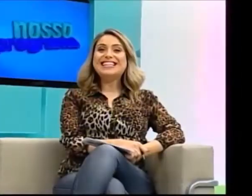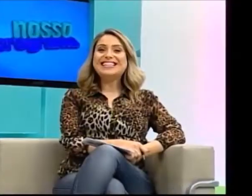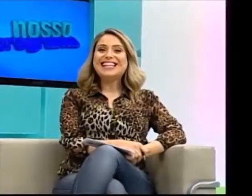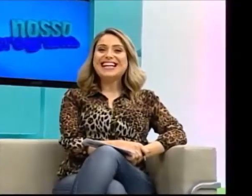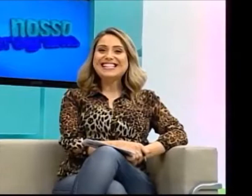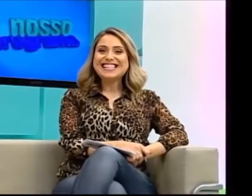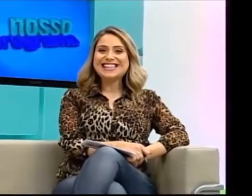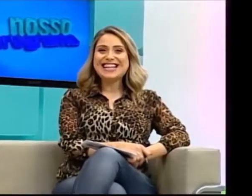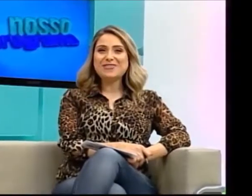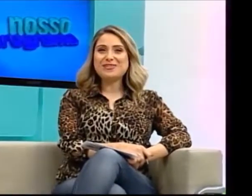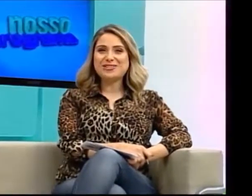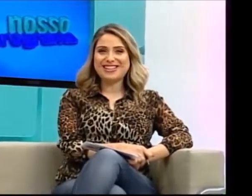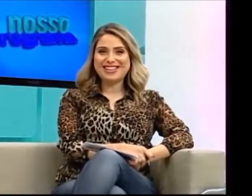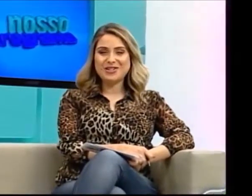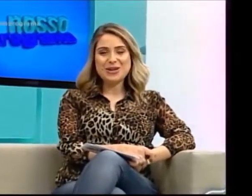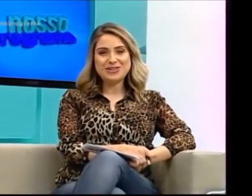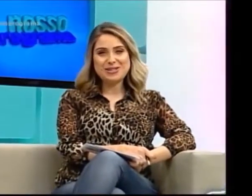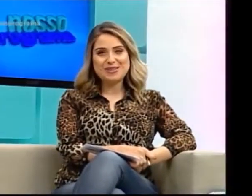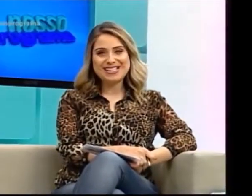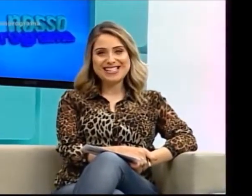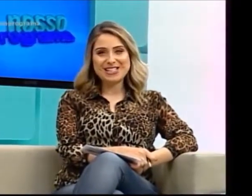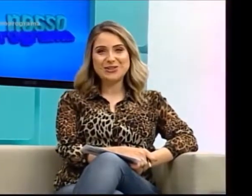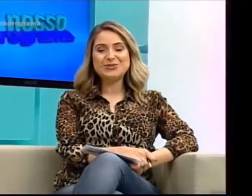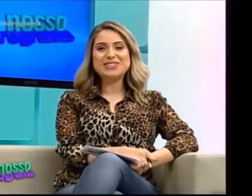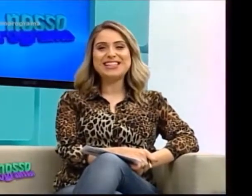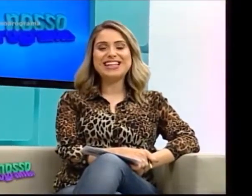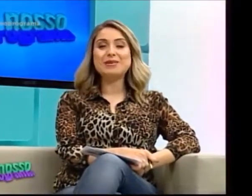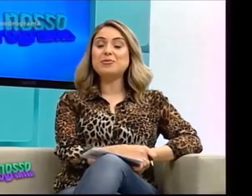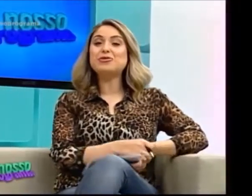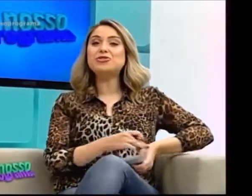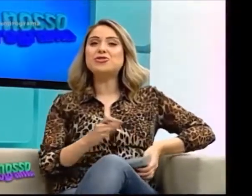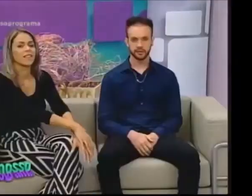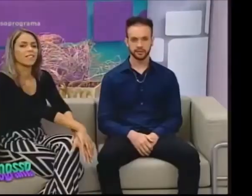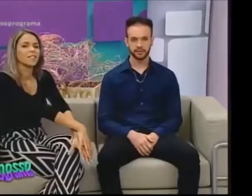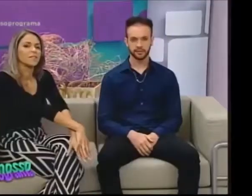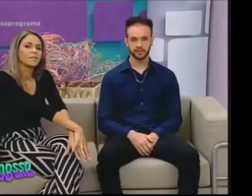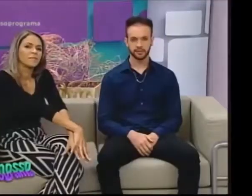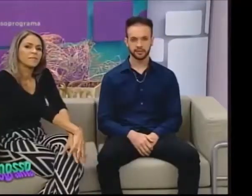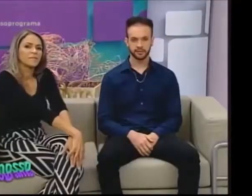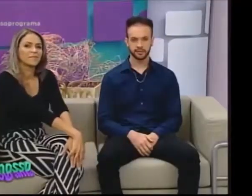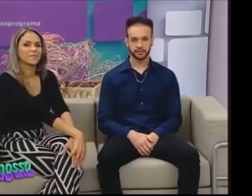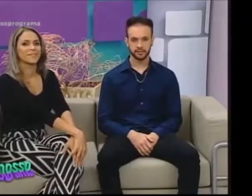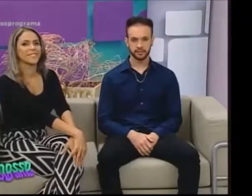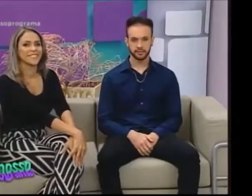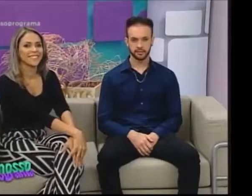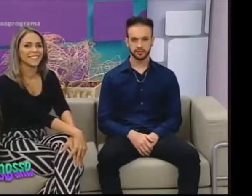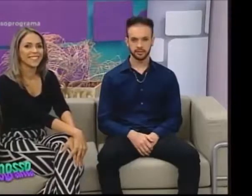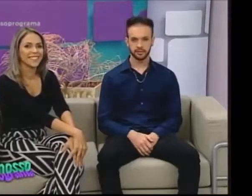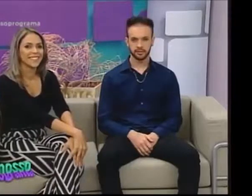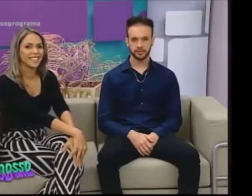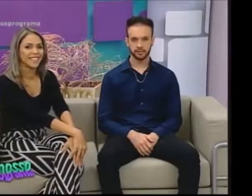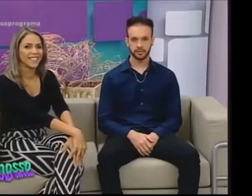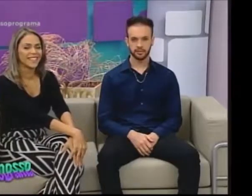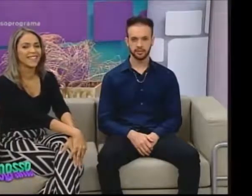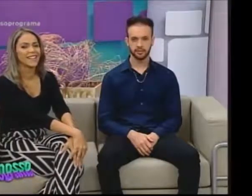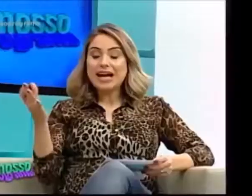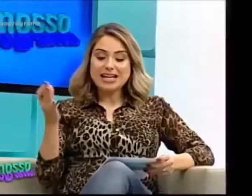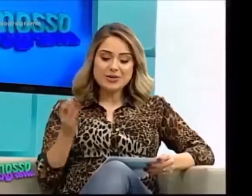Mariana Laís, que é intérprete, está aqui, o Helder Aparecido, que é também professor, está aqui para conversar com a gente sobre Libras. E eu